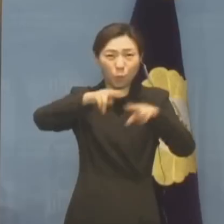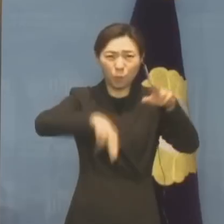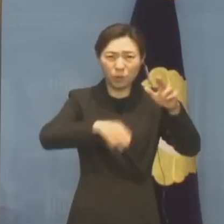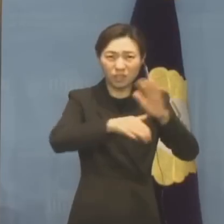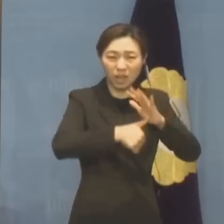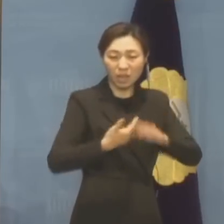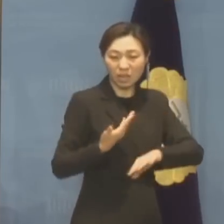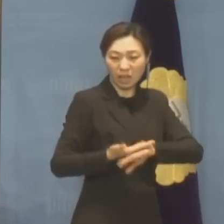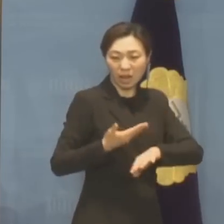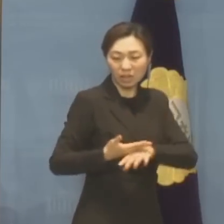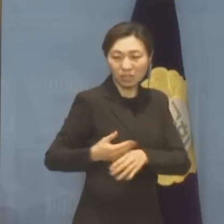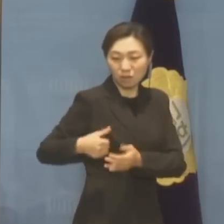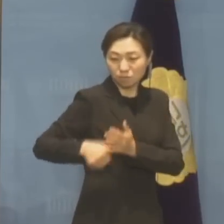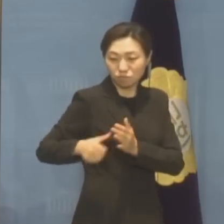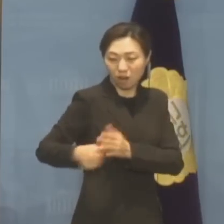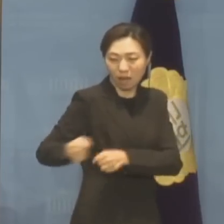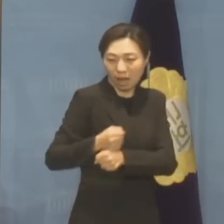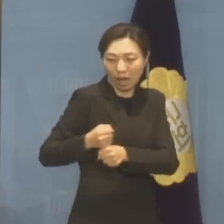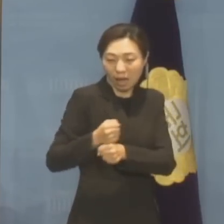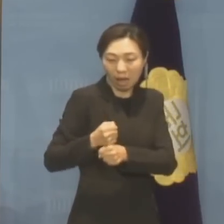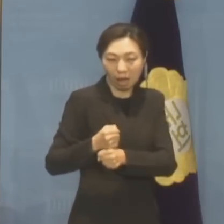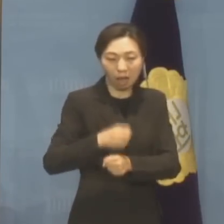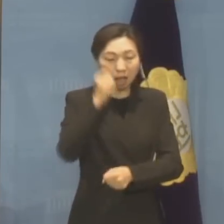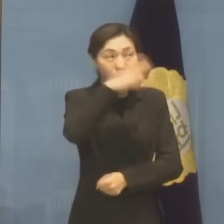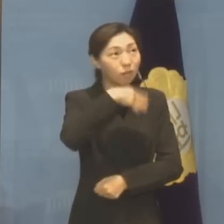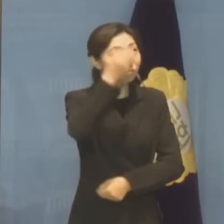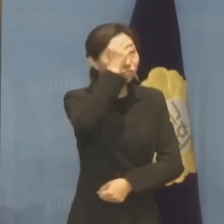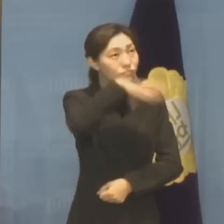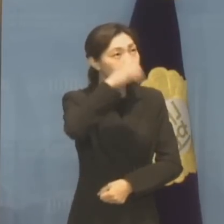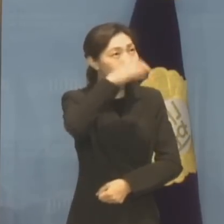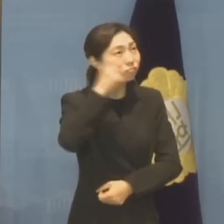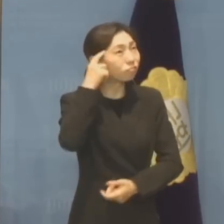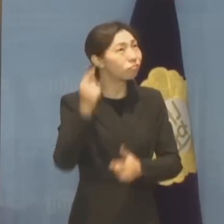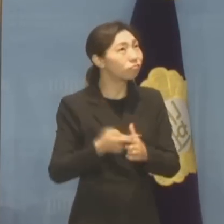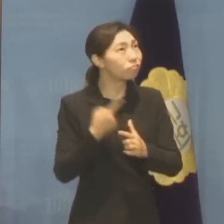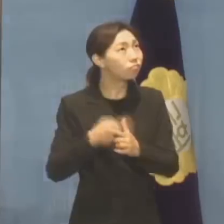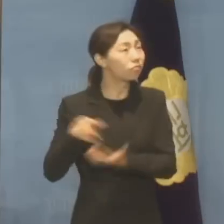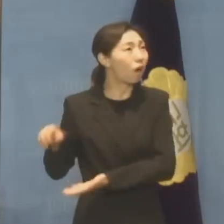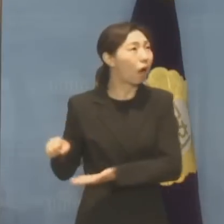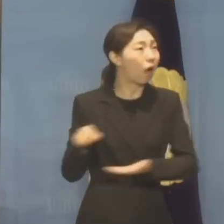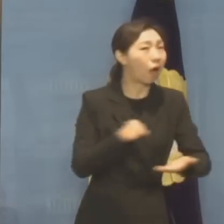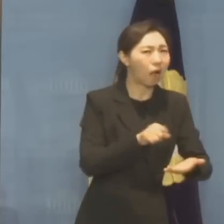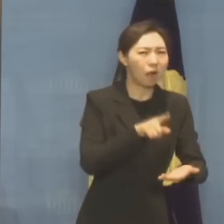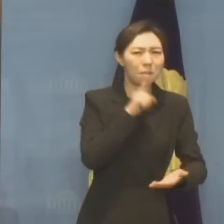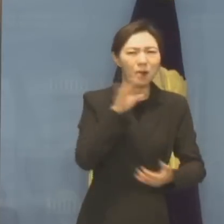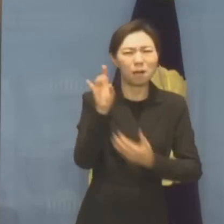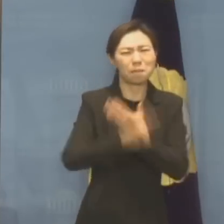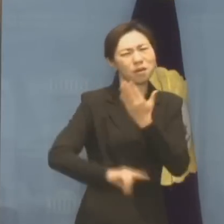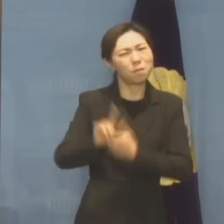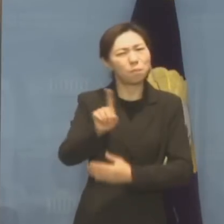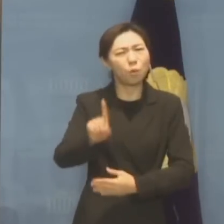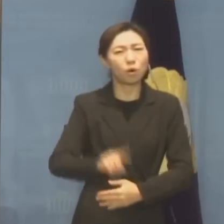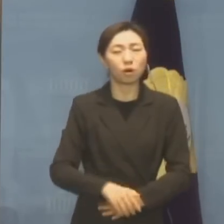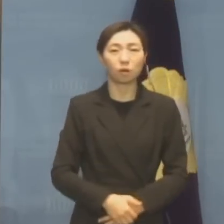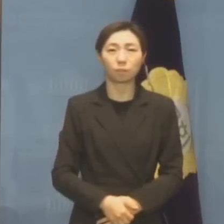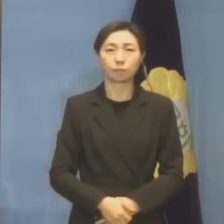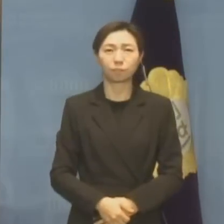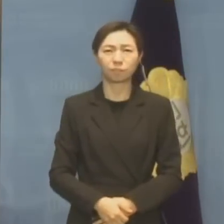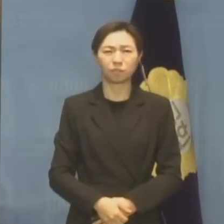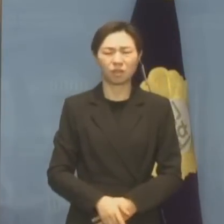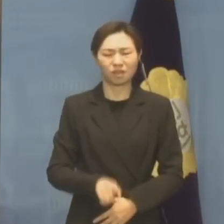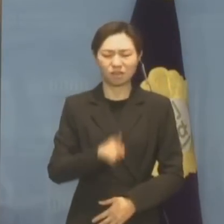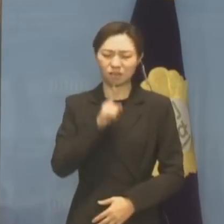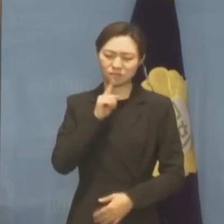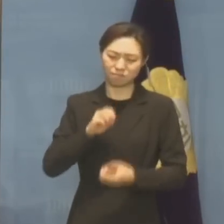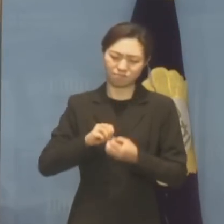이삿짐과 섞여 있는지를 알지 못한 채 가지고 나왔다라고 초라한 별명을 내놓았습니다. 말도 안